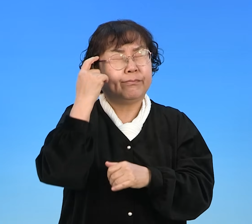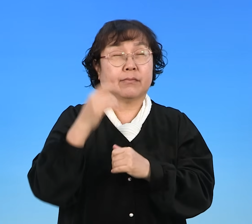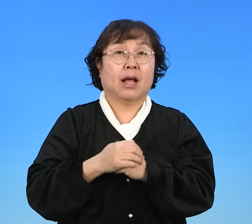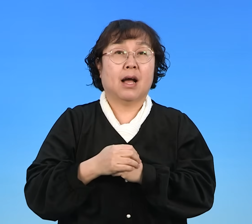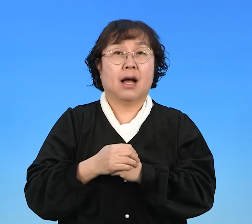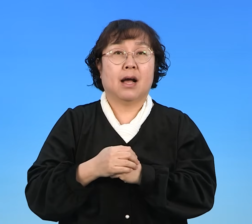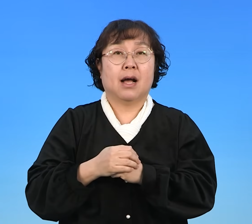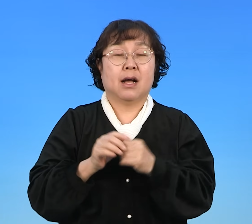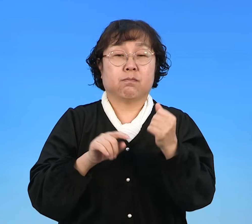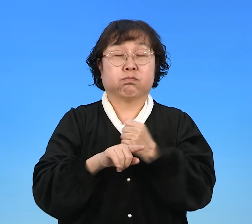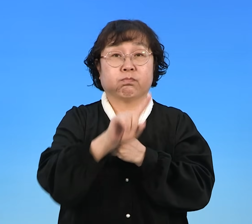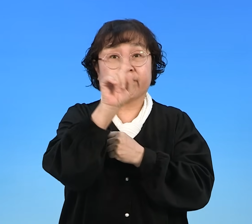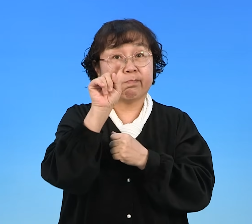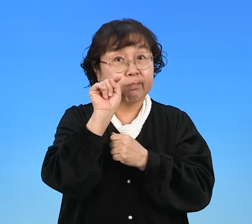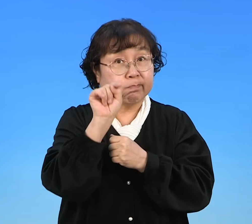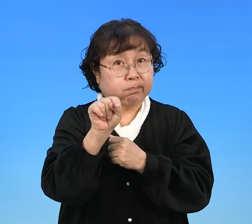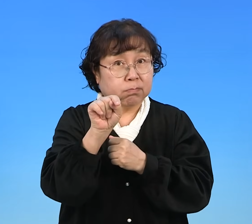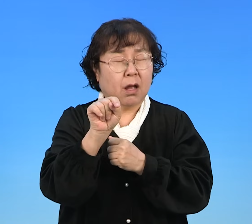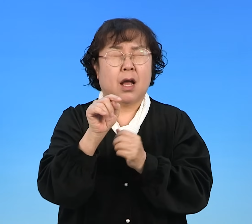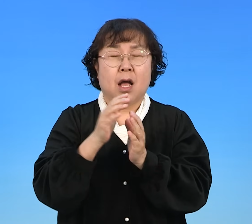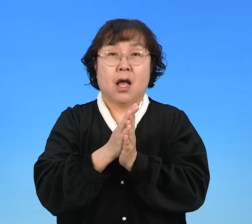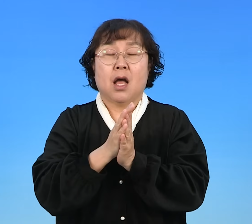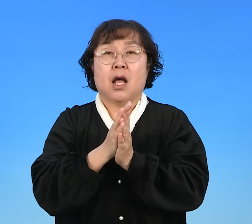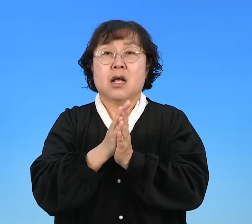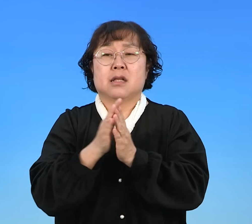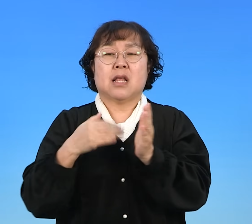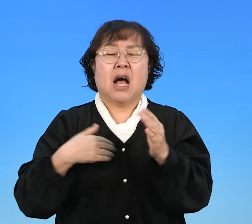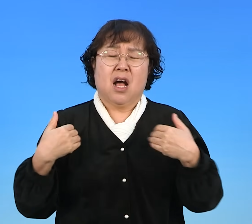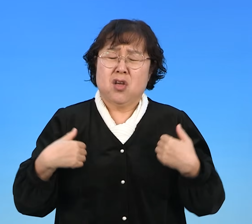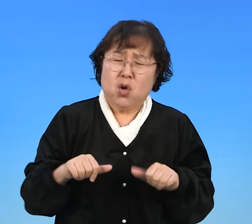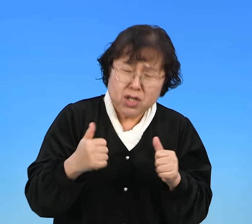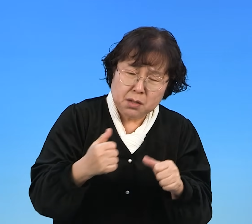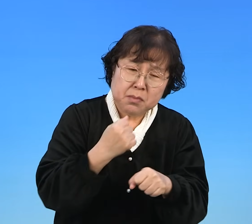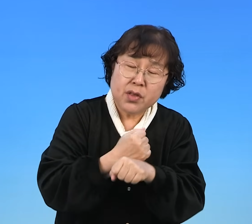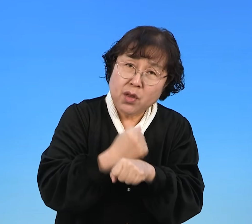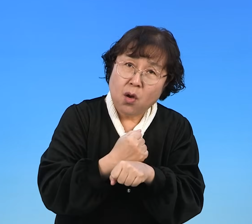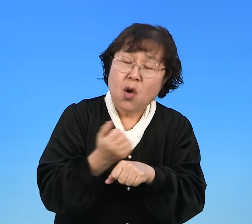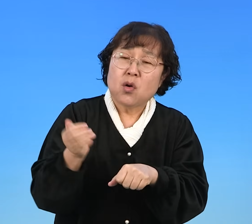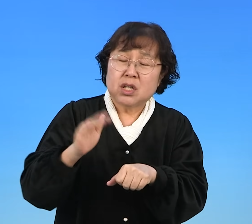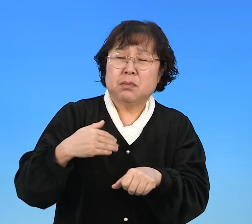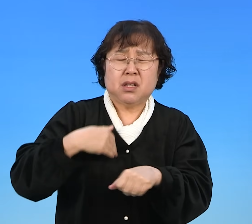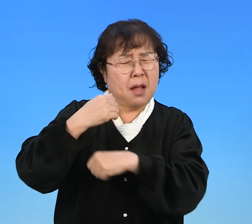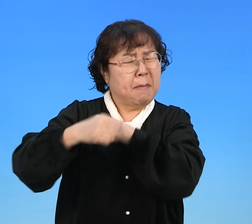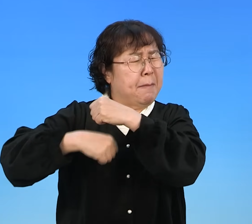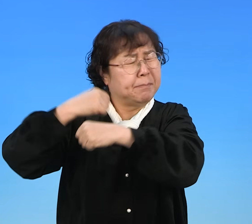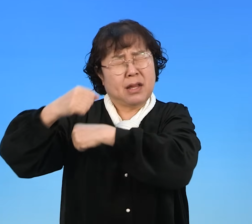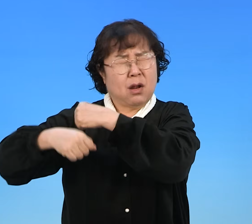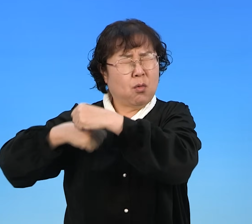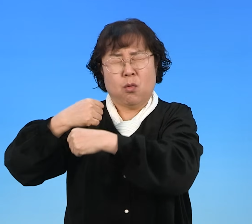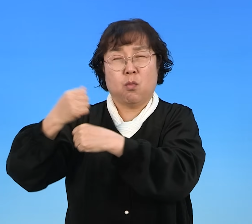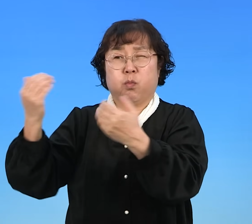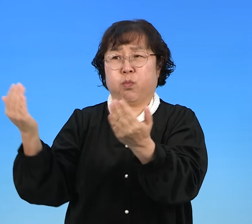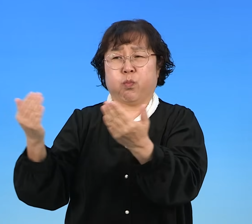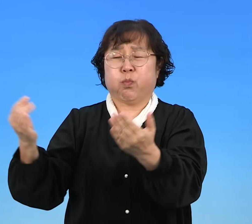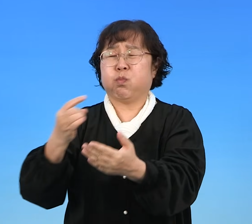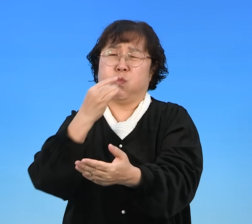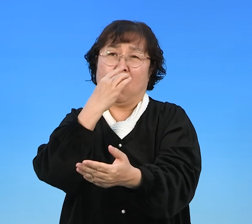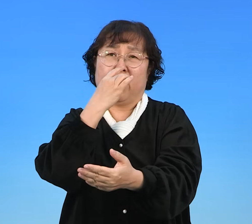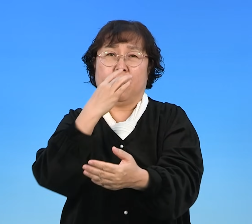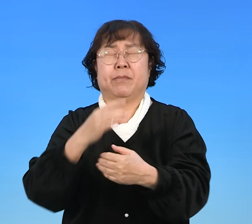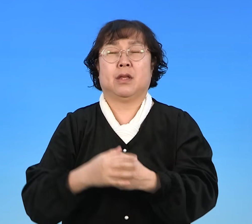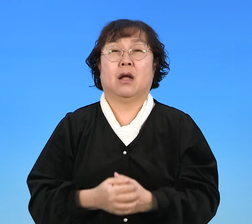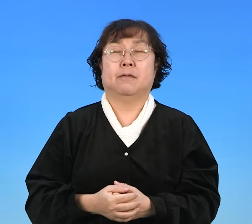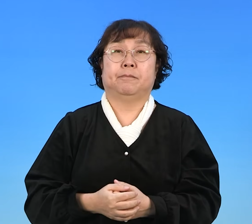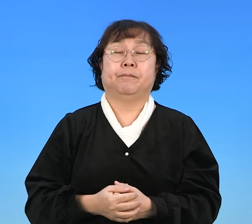합니다. 왜 그렇습니까? 열심히 달리긴 했지만 세상 만사 뜻대로 안 되는 거거든요.